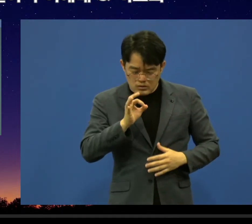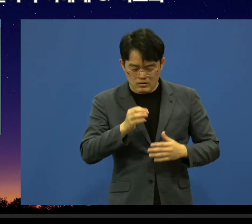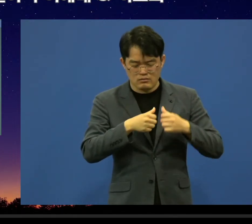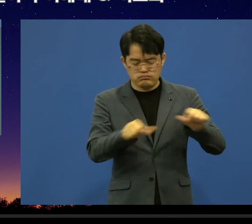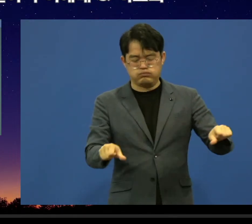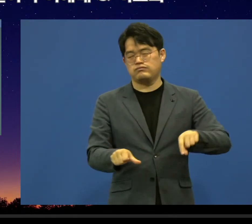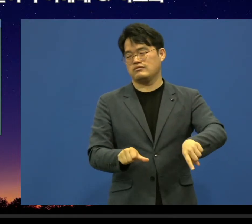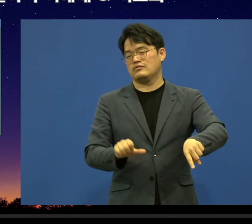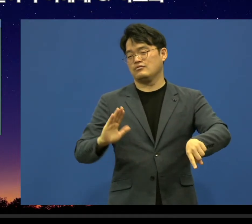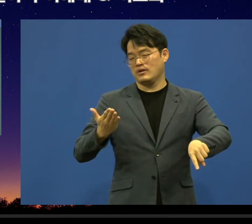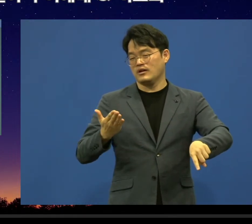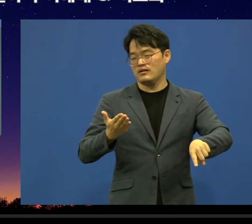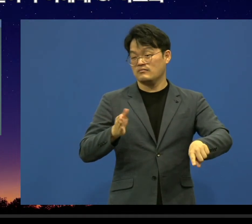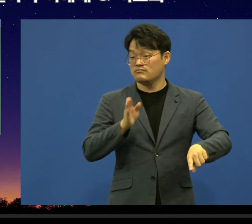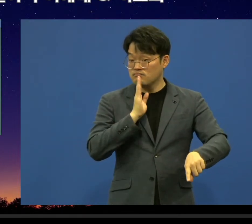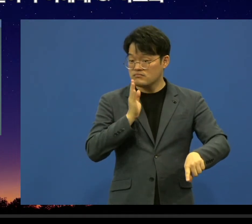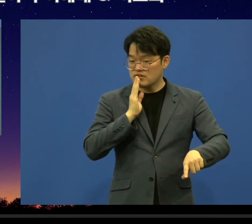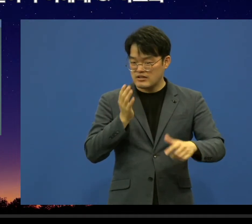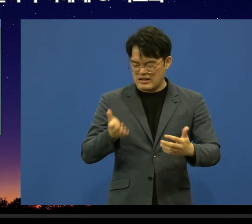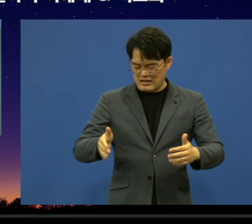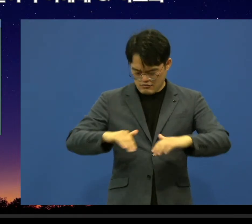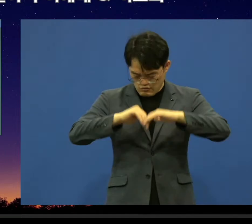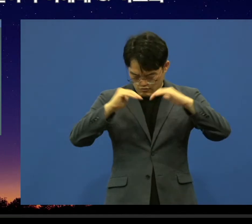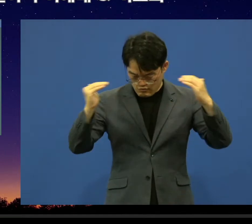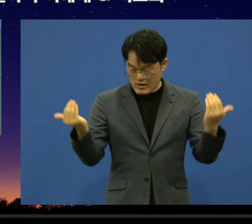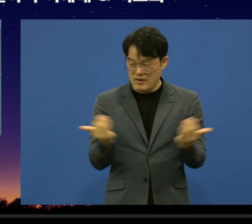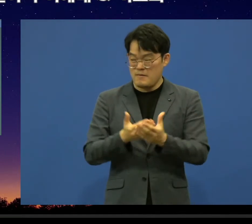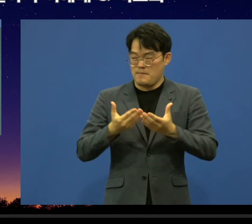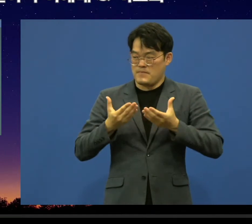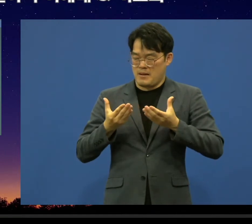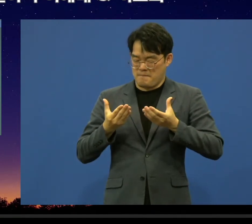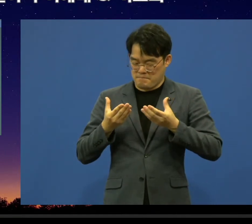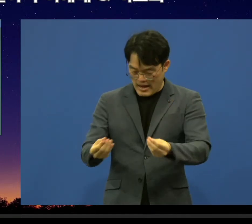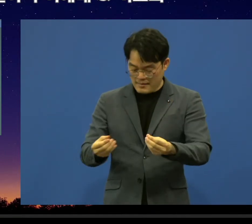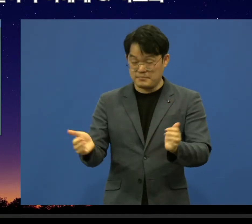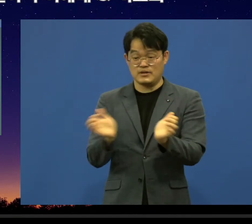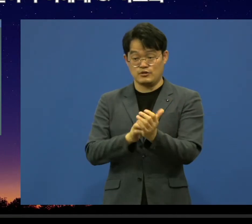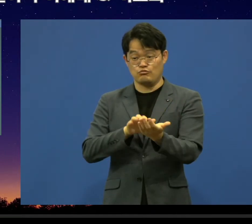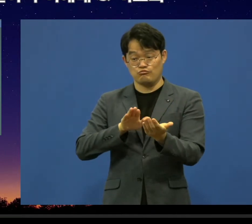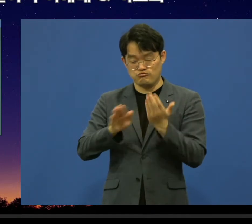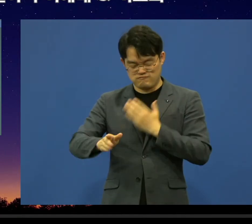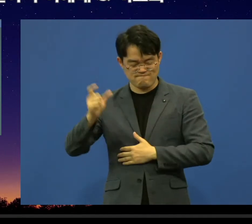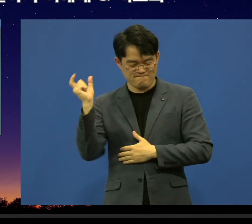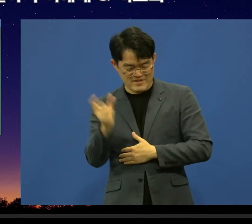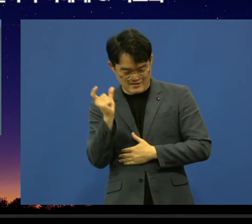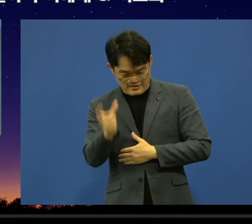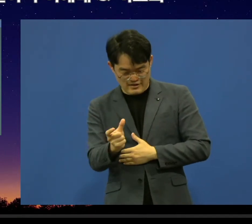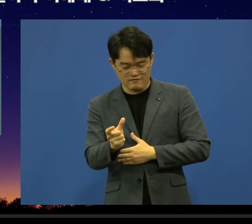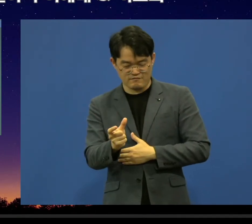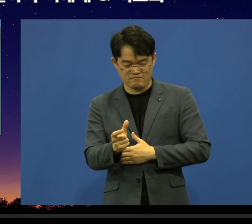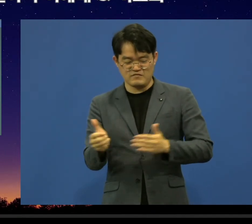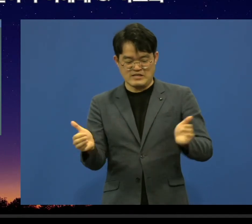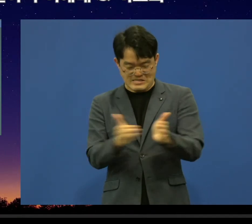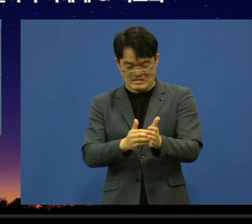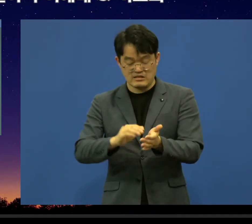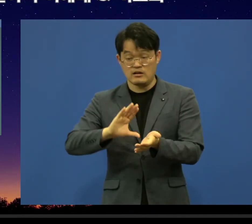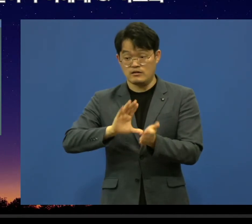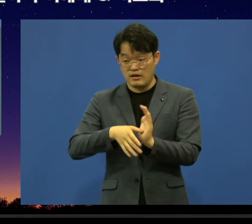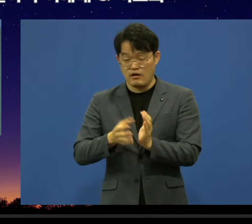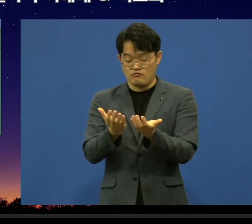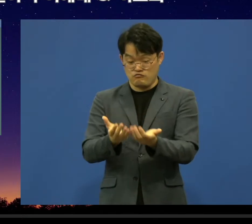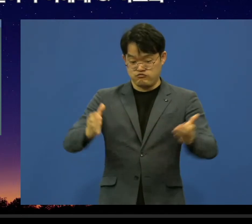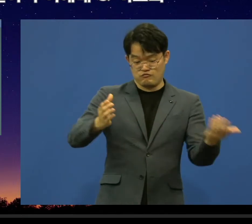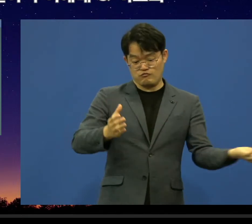마르고 딱딱해졌을 때 비로소 거룩한 사명을 담아내는 그릇으로 쓰임받게 되는 것입니다.